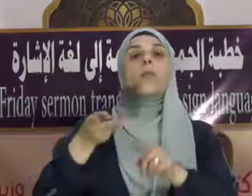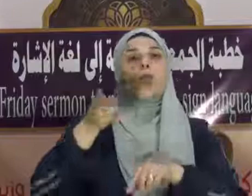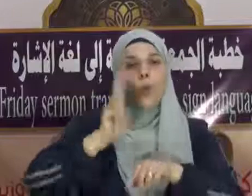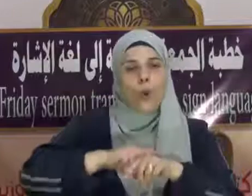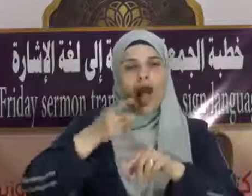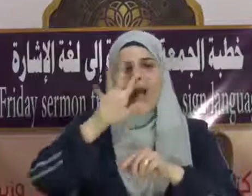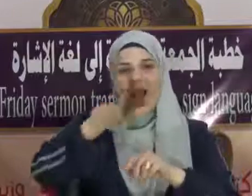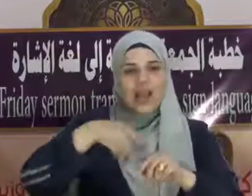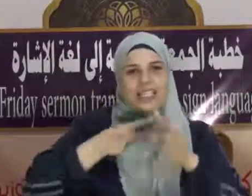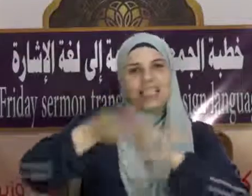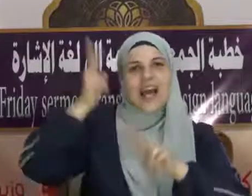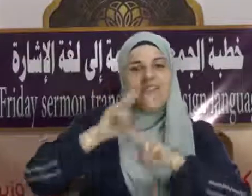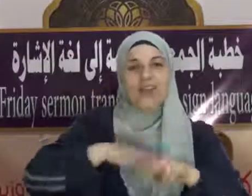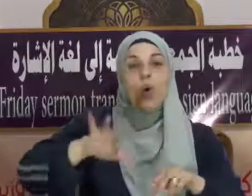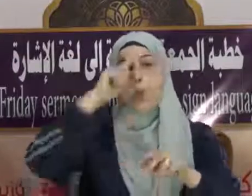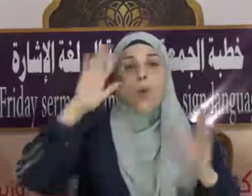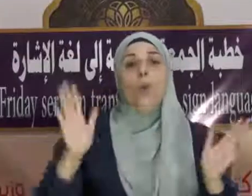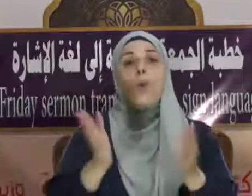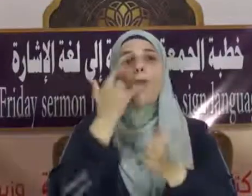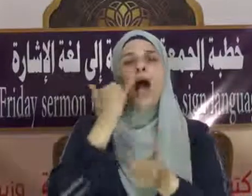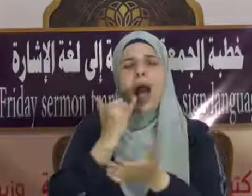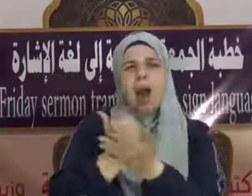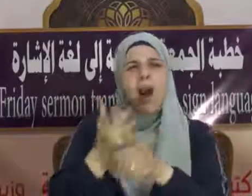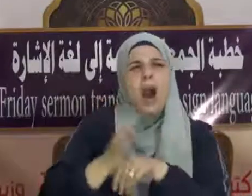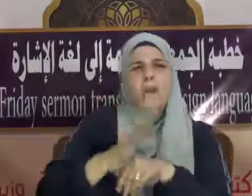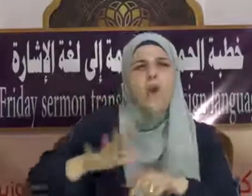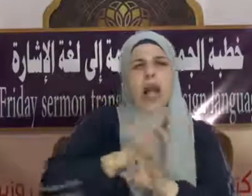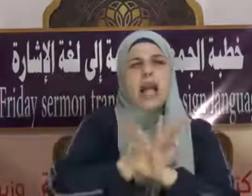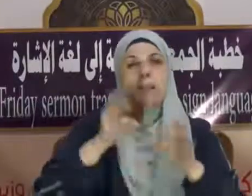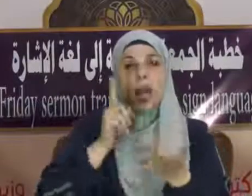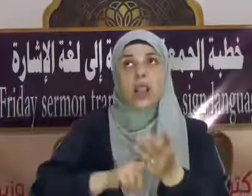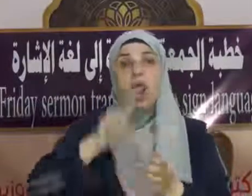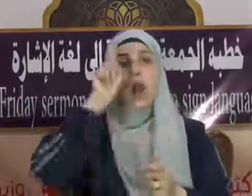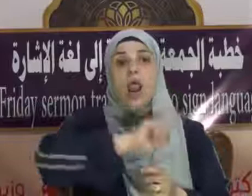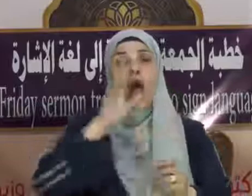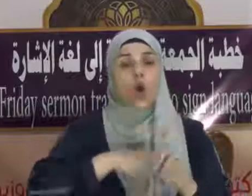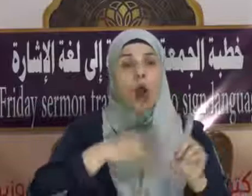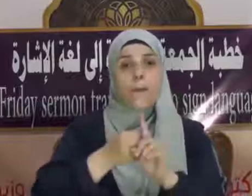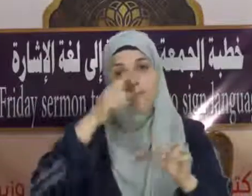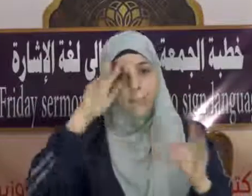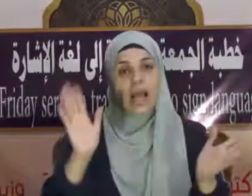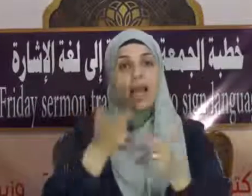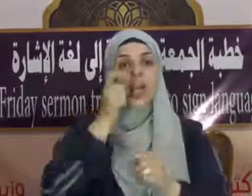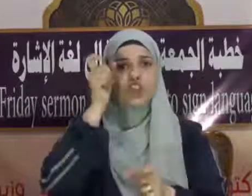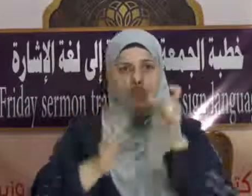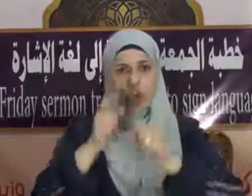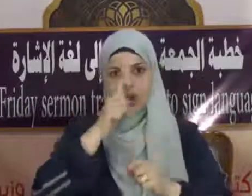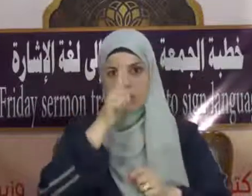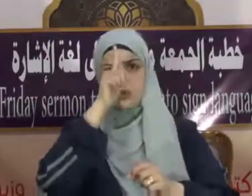السبيل وما ملكت أيمانكم إن الله لا يحب من كان مختالا